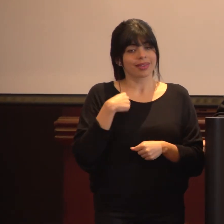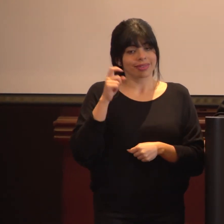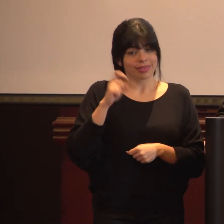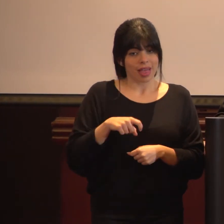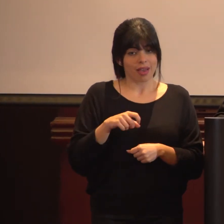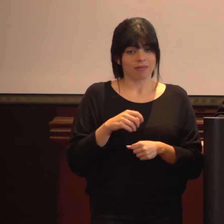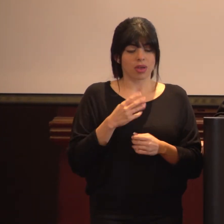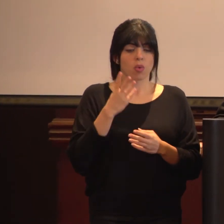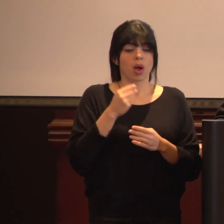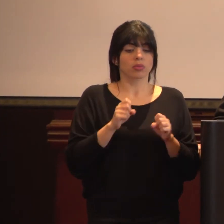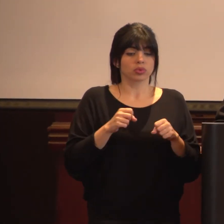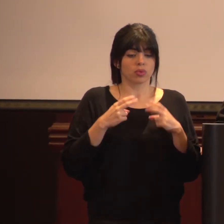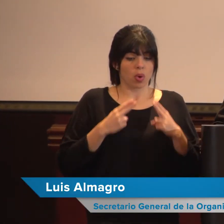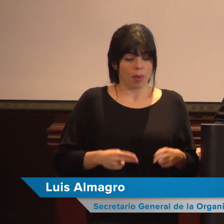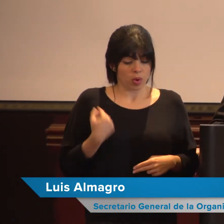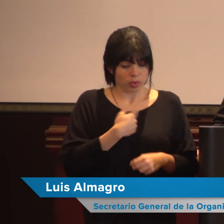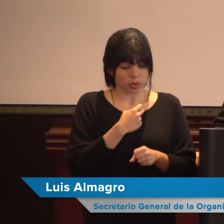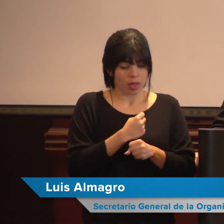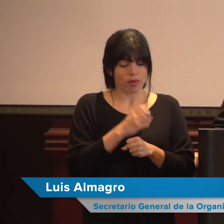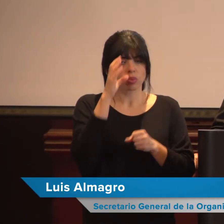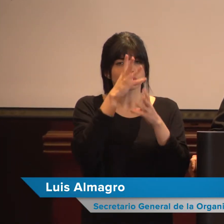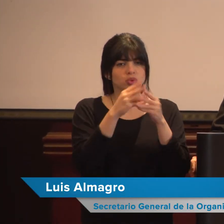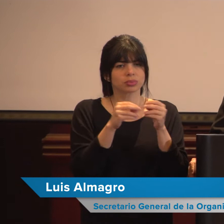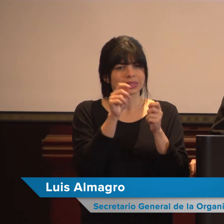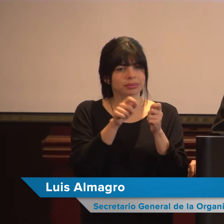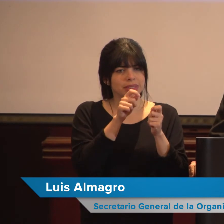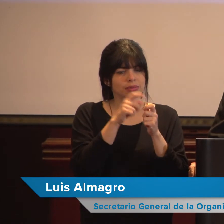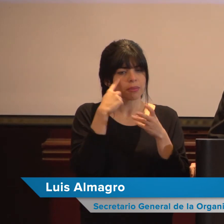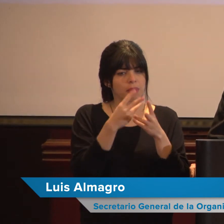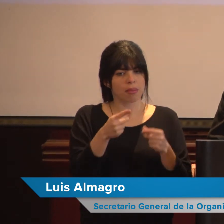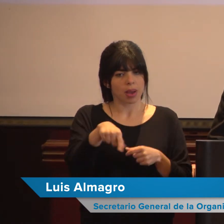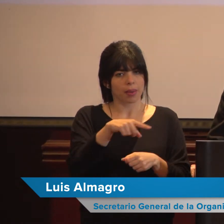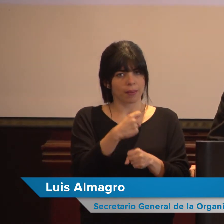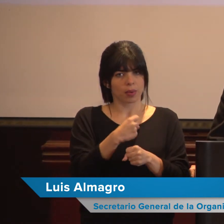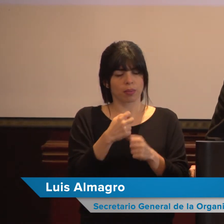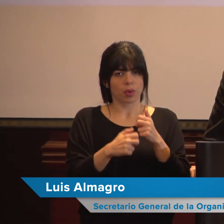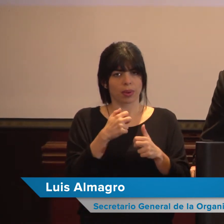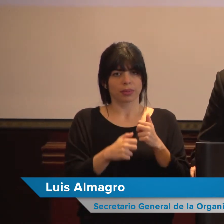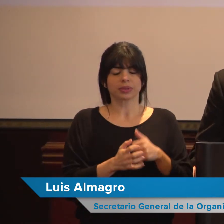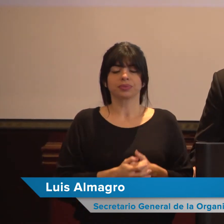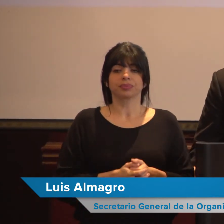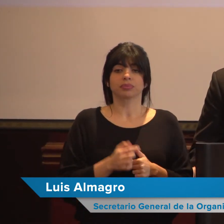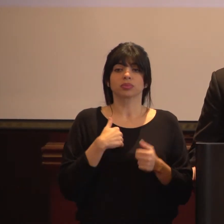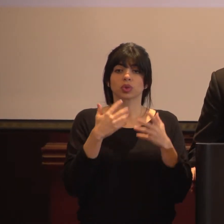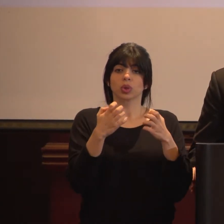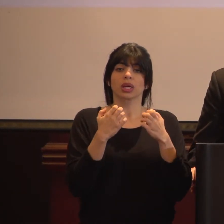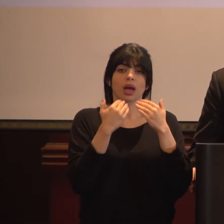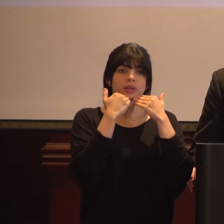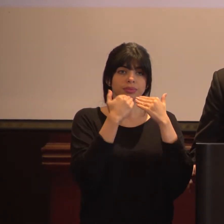dimensión humana de nuestro trabajo buscar específicas para estos problemas Quiero